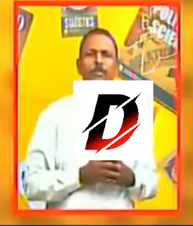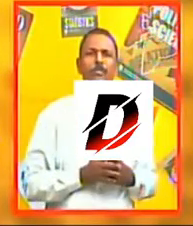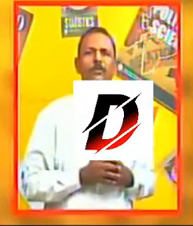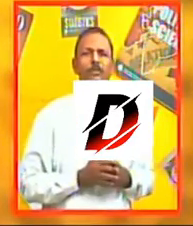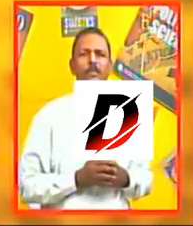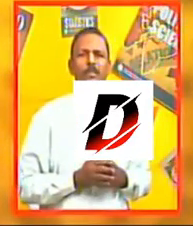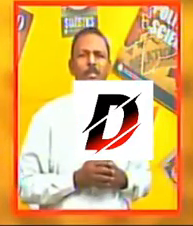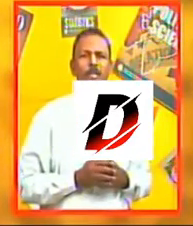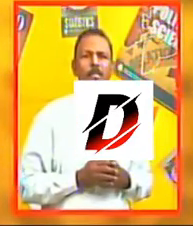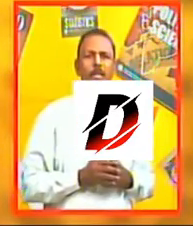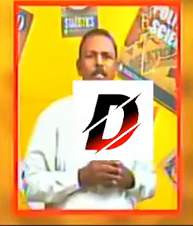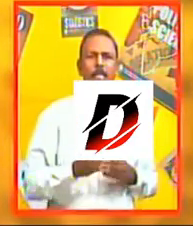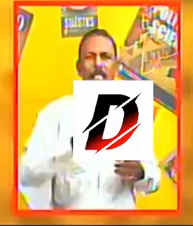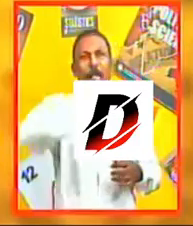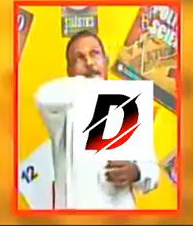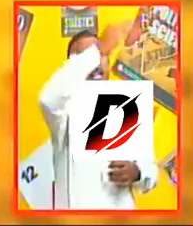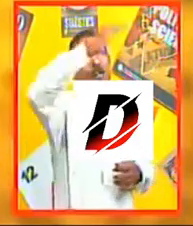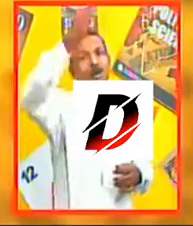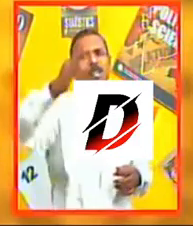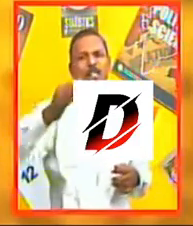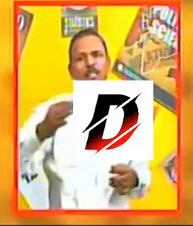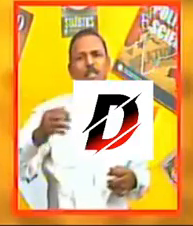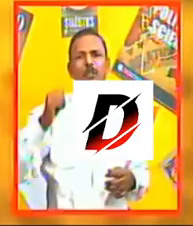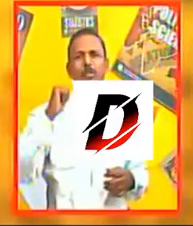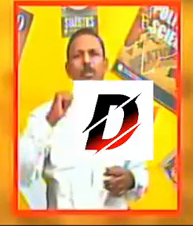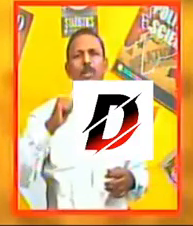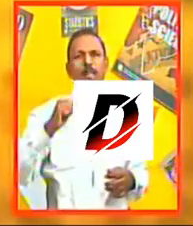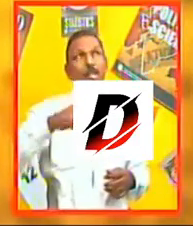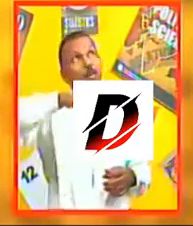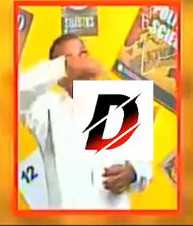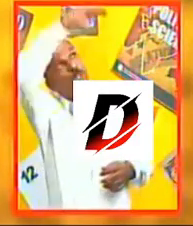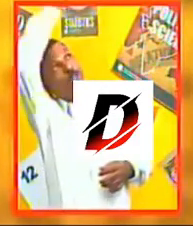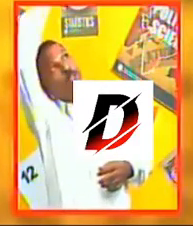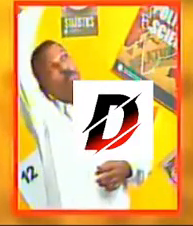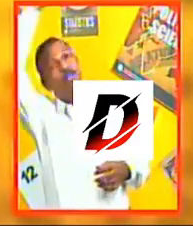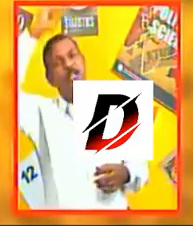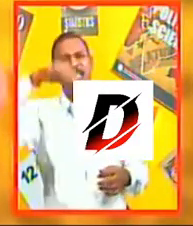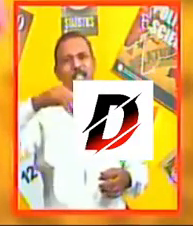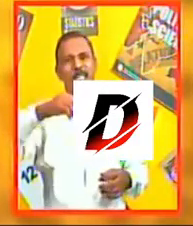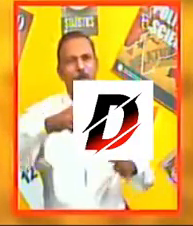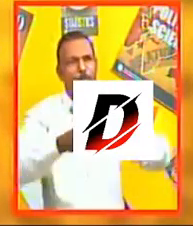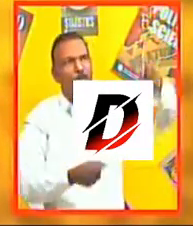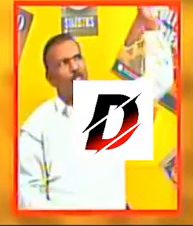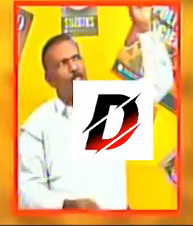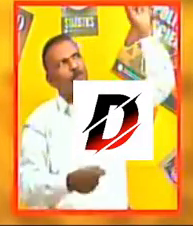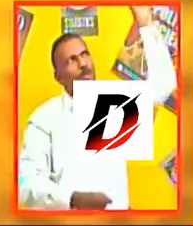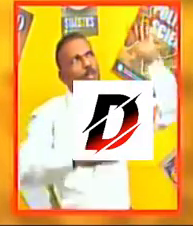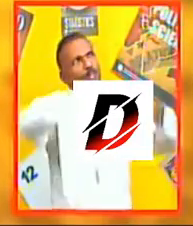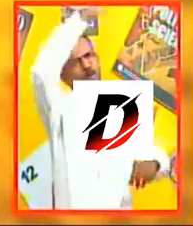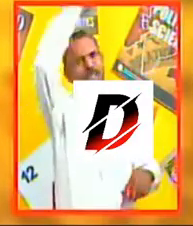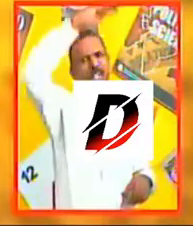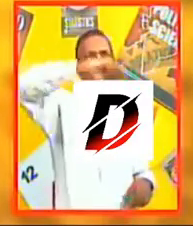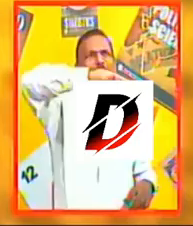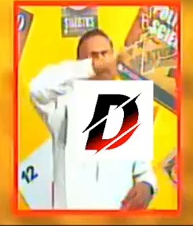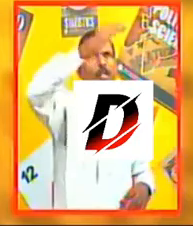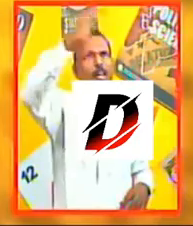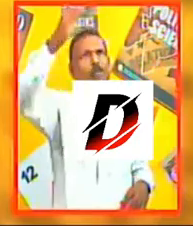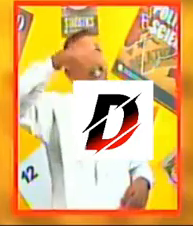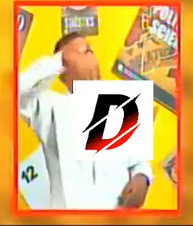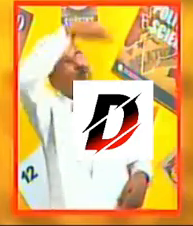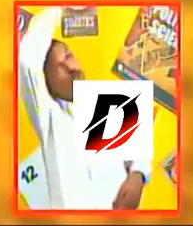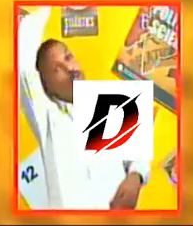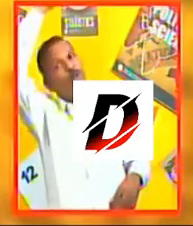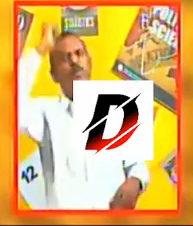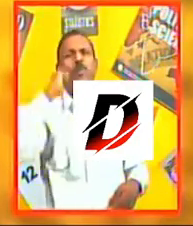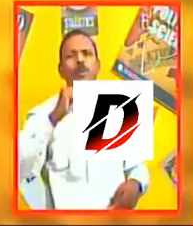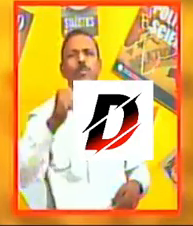பத்தாவதுல இப்போ நம்ம படிக்கும் போது சரி, பார்த்தீங்கன்னா இமயமலையில் உள்ள எவரெஸ்ட் சிகரத்தின் உயரம் என்ன? கண்டிப்பாக நம்ம குறிஞ்சி வச்சுருப்போம், ஏன்னா